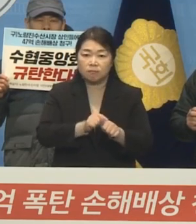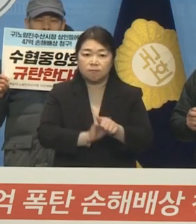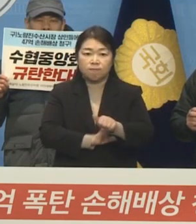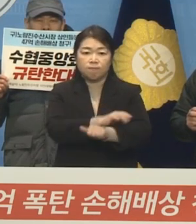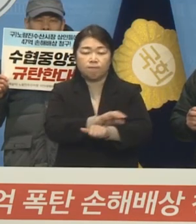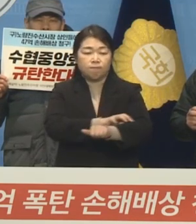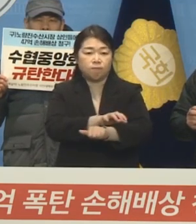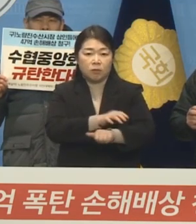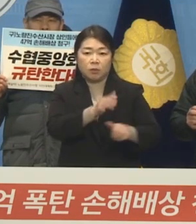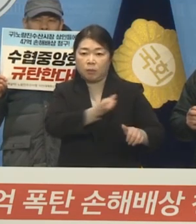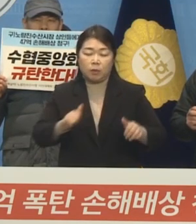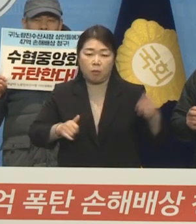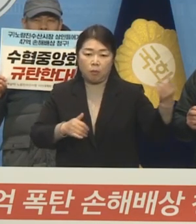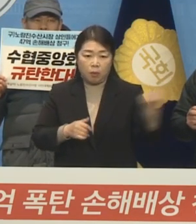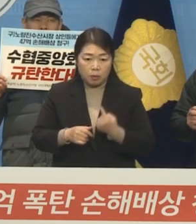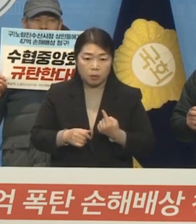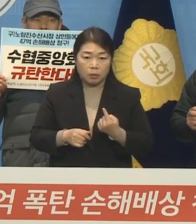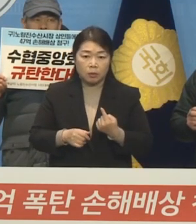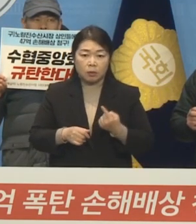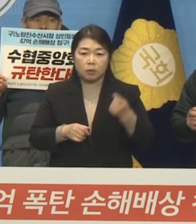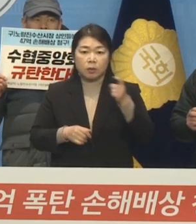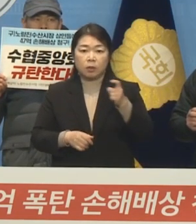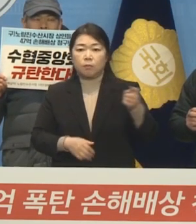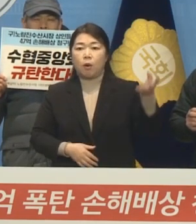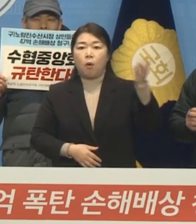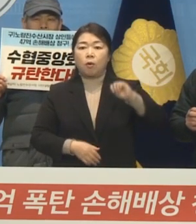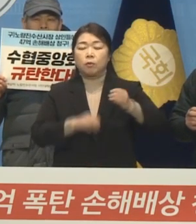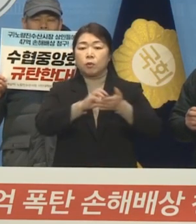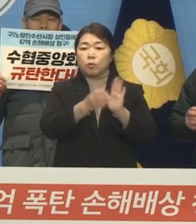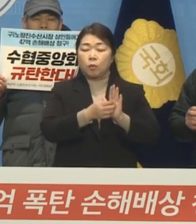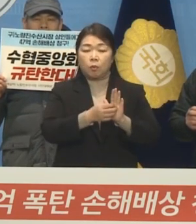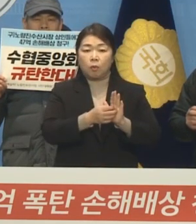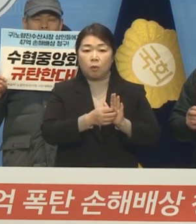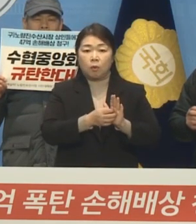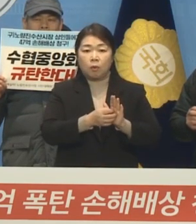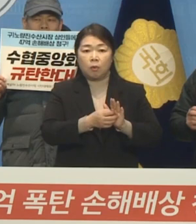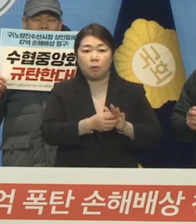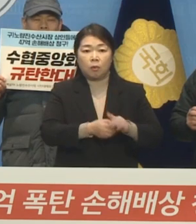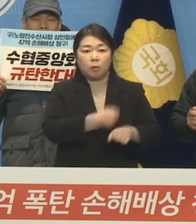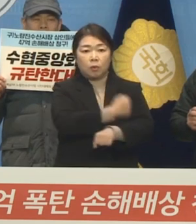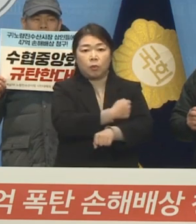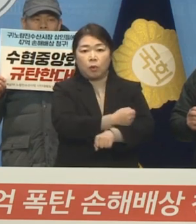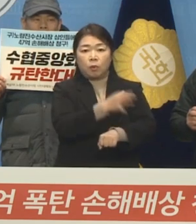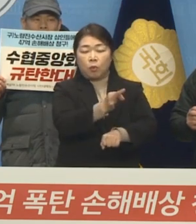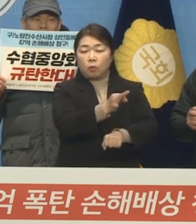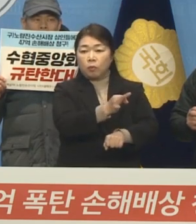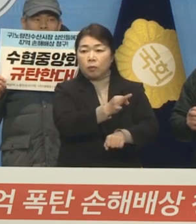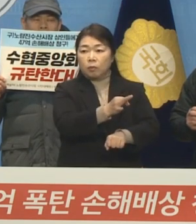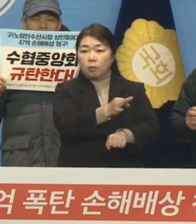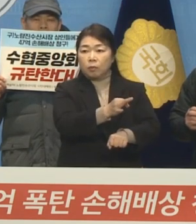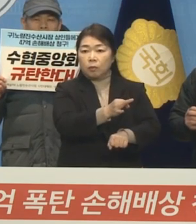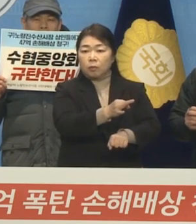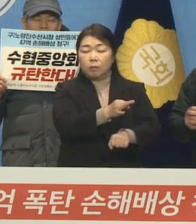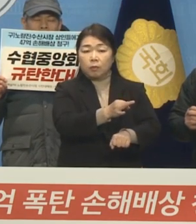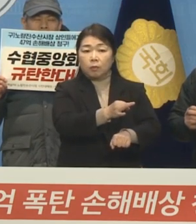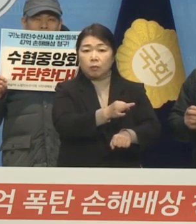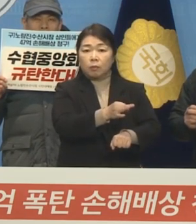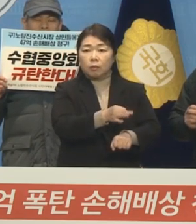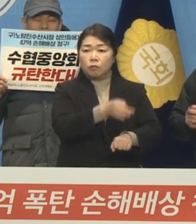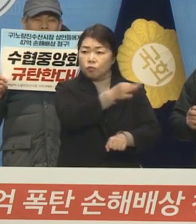10억 이상의 그 사용된 금액을 저희한테 지금 청구를 한 아주 기가 막힌 경험입니다.